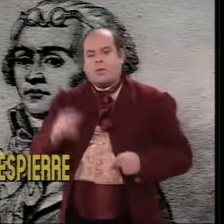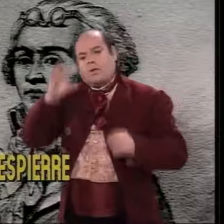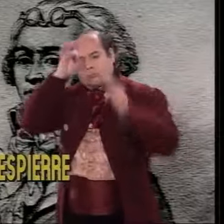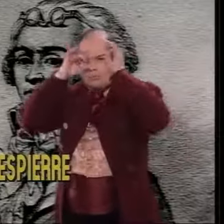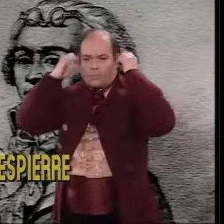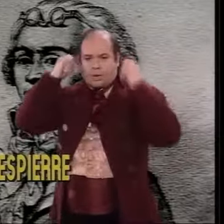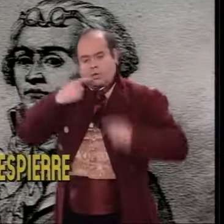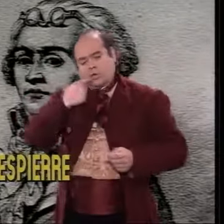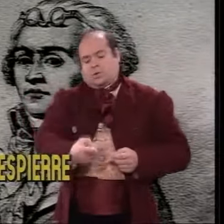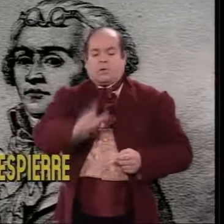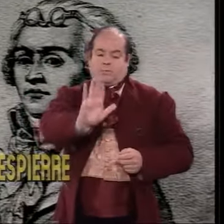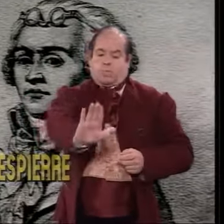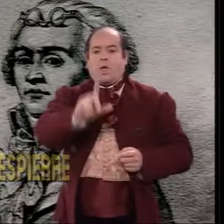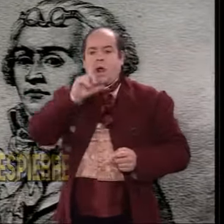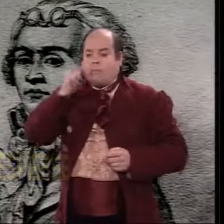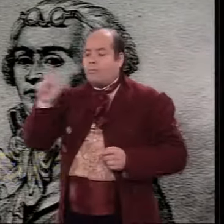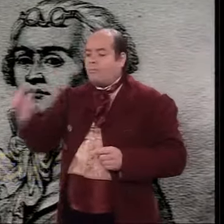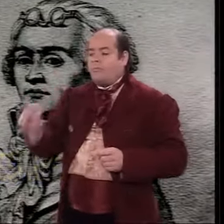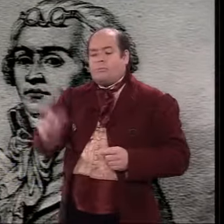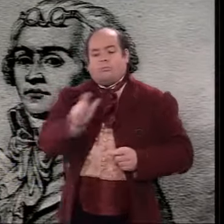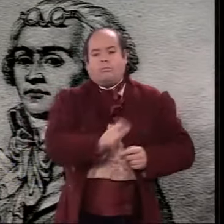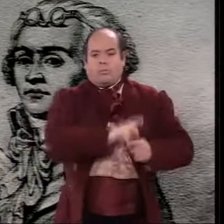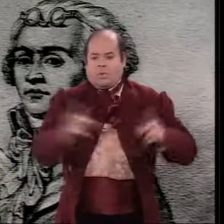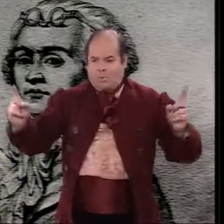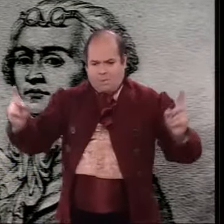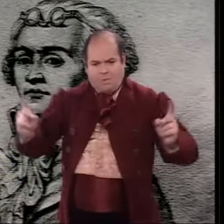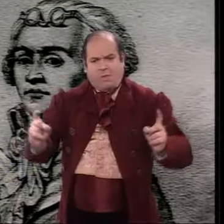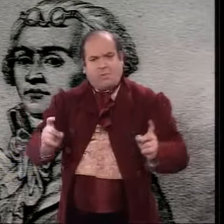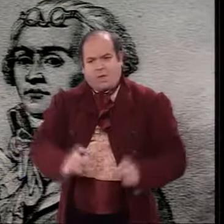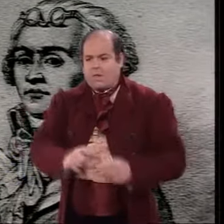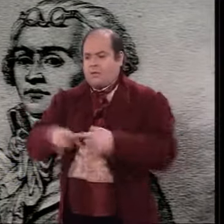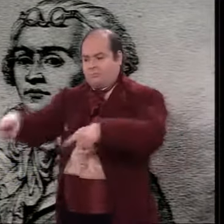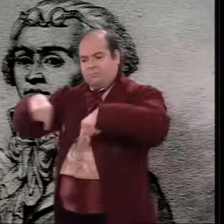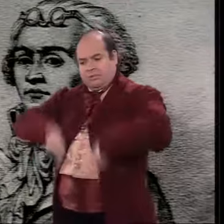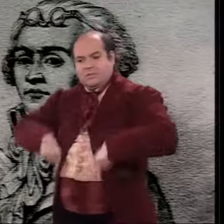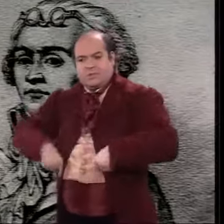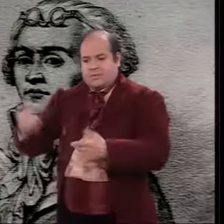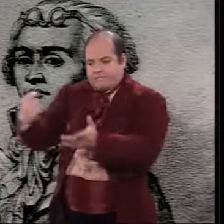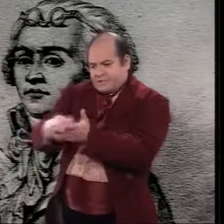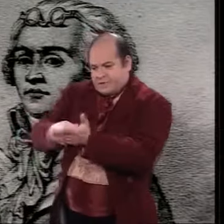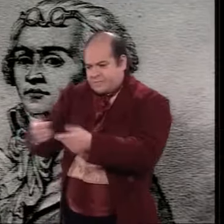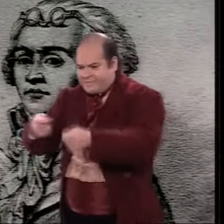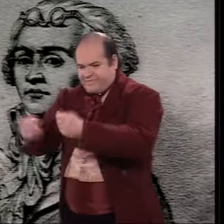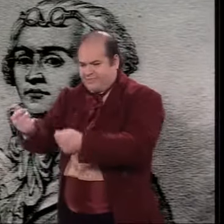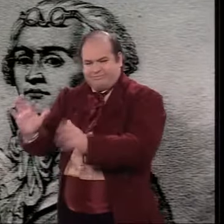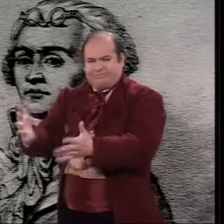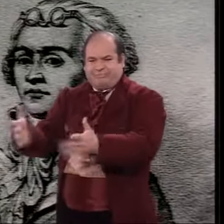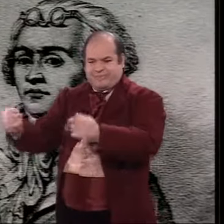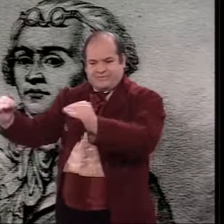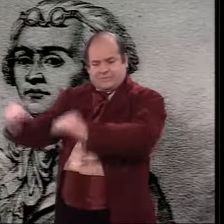idées nouvelles dans toute l'Europe. Un seul homme s'y oppose, Robespierre. Il a compris que le pays et la Révolution ne